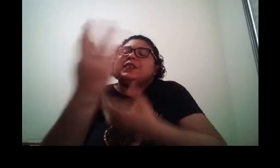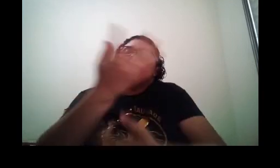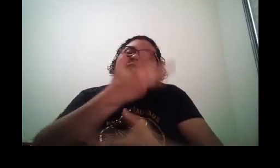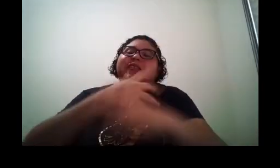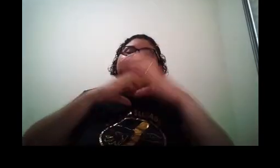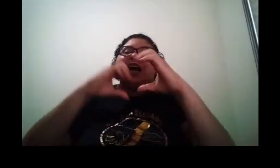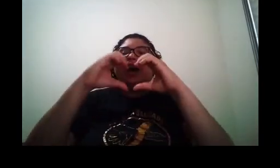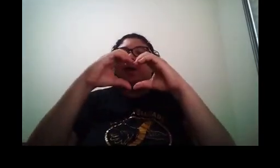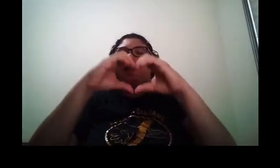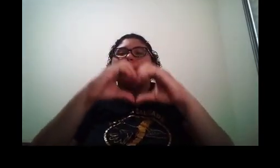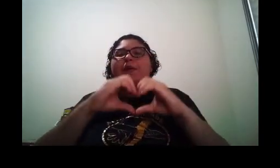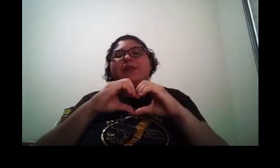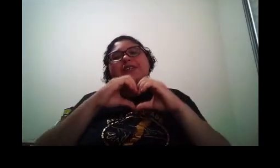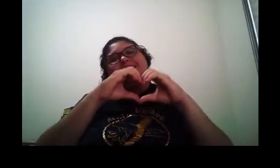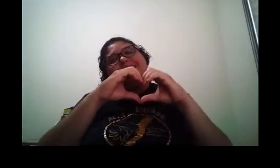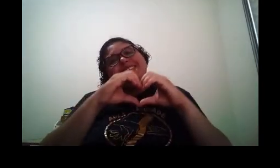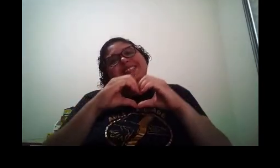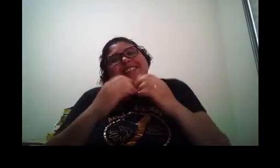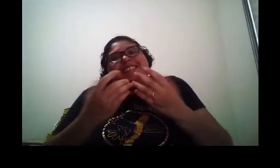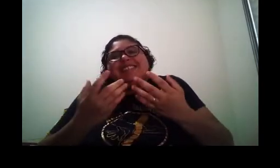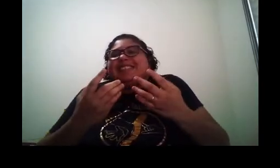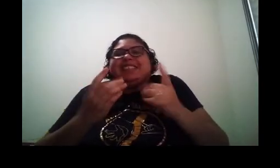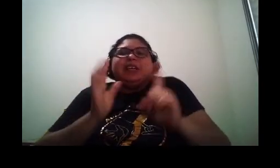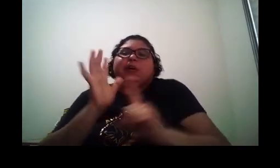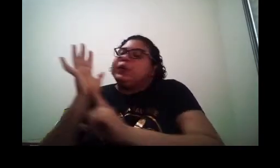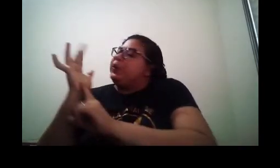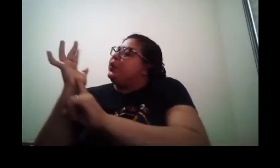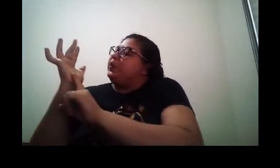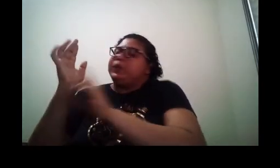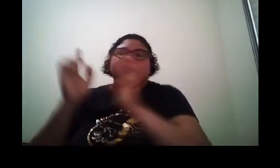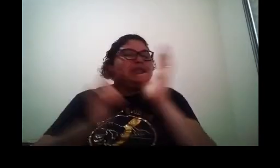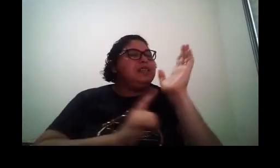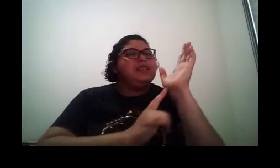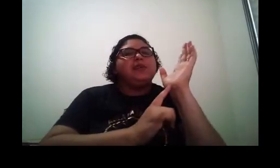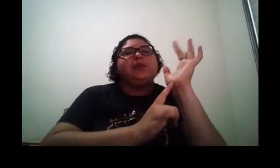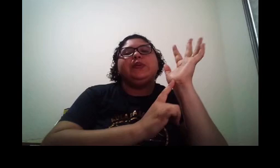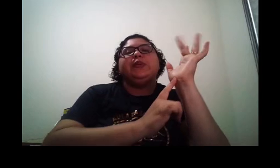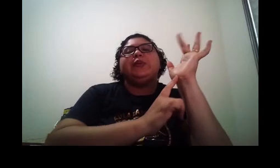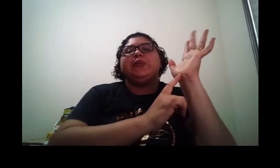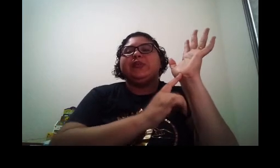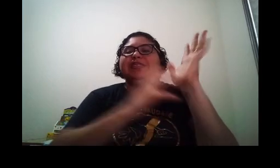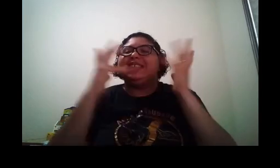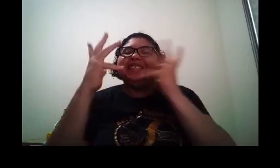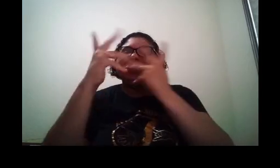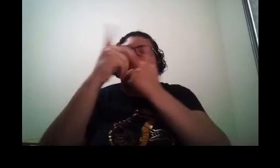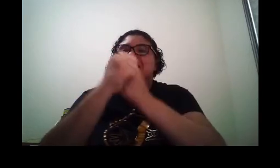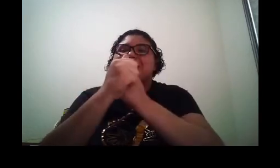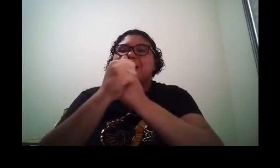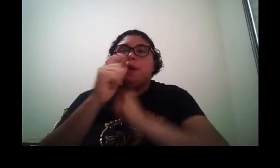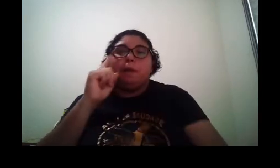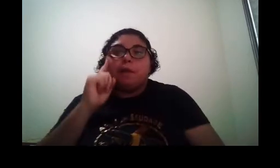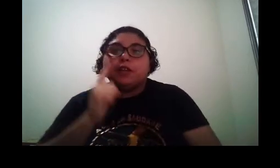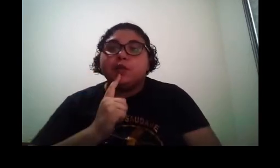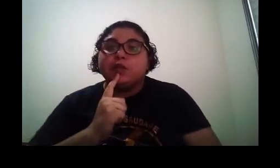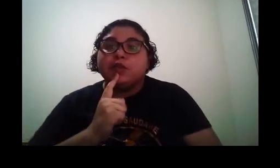agradar para aquela data tão especial, a luz de velas, mas que não teria a ver com a cultura surda,